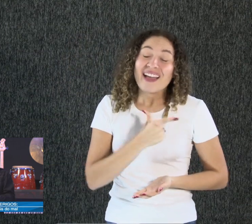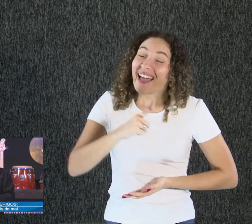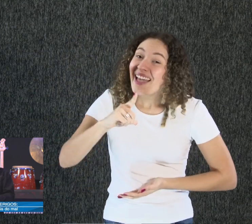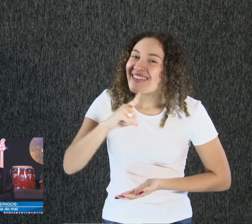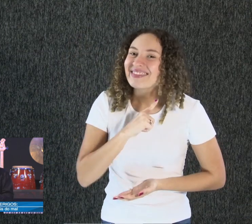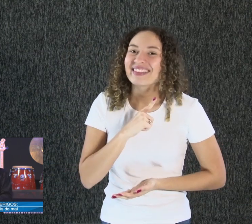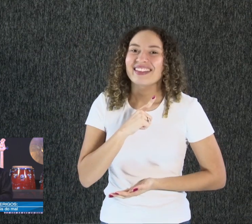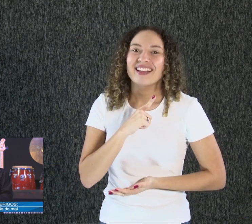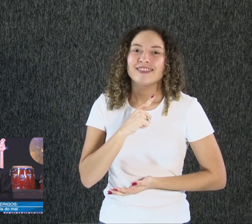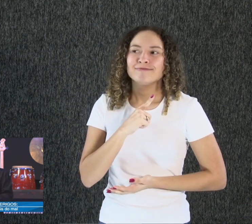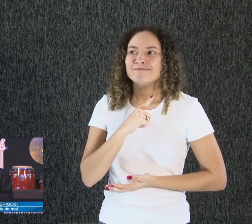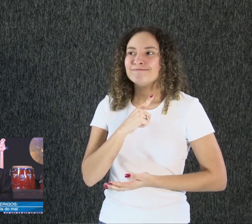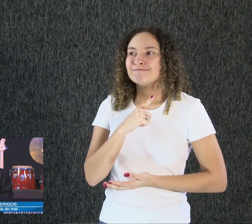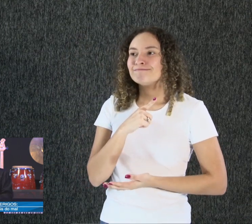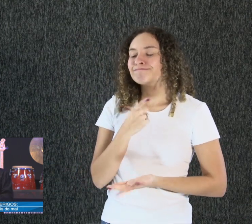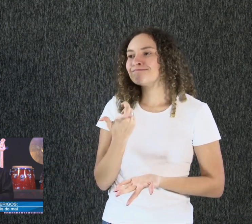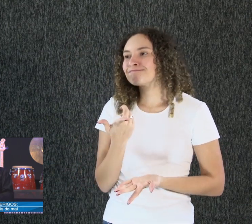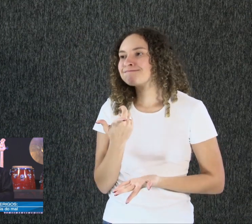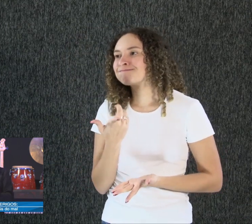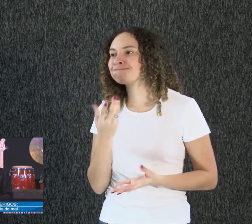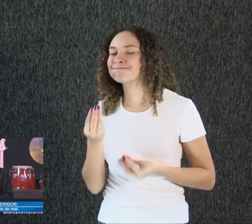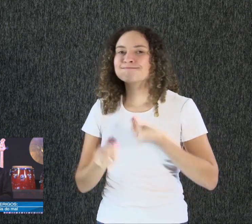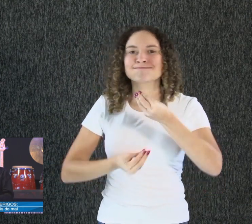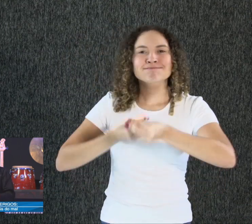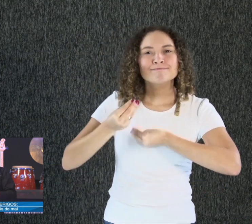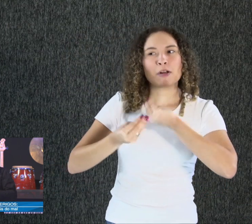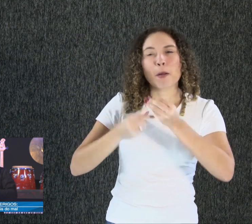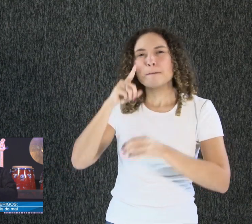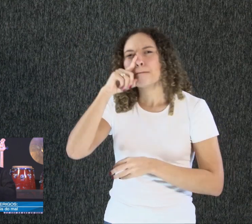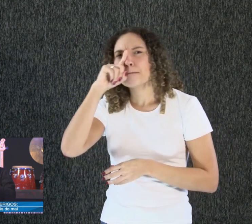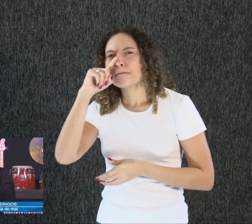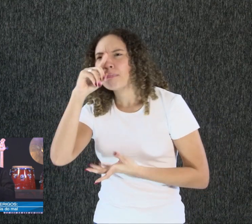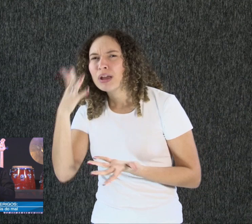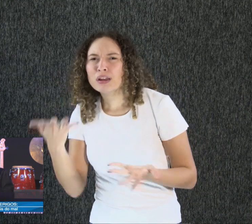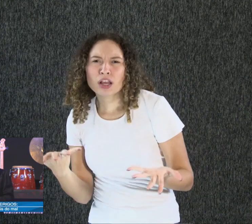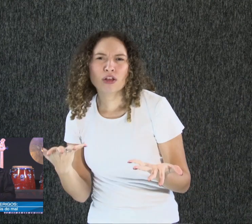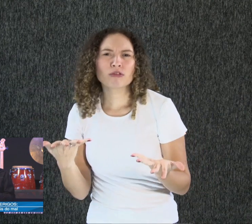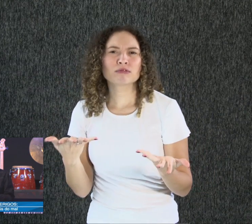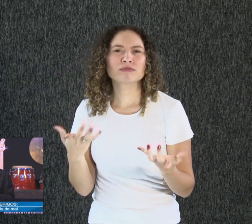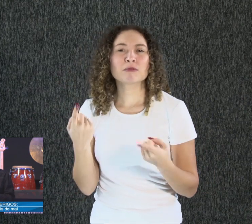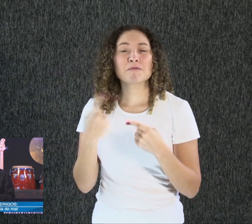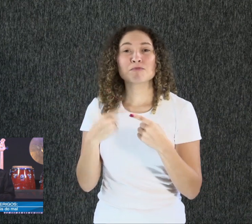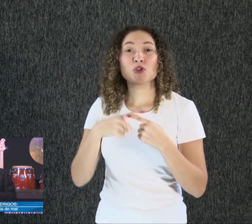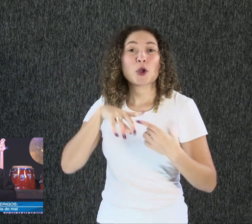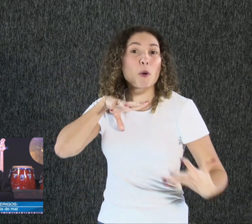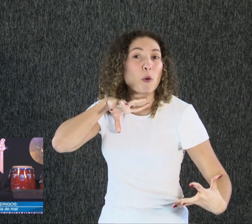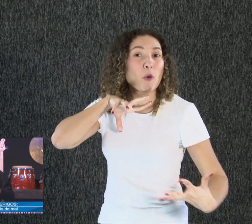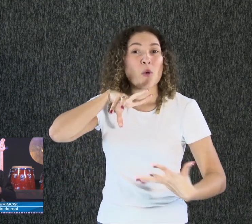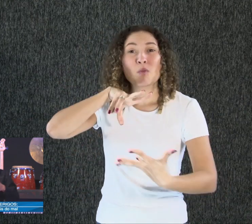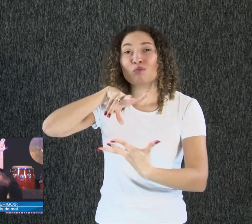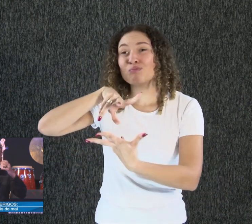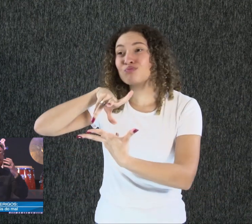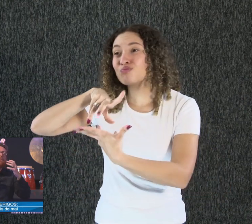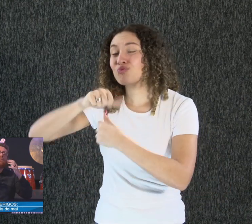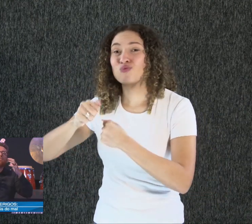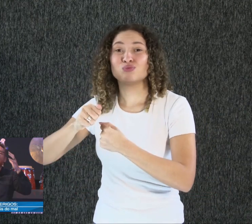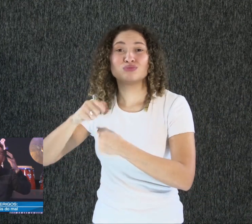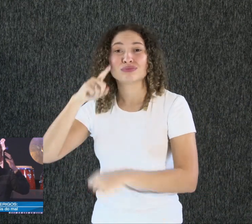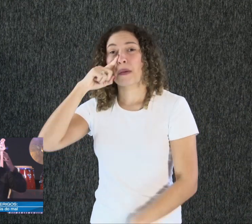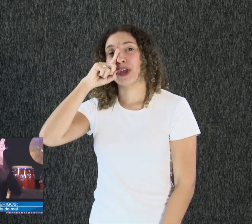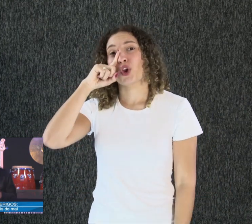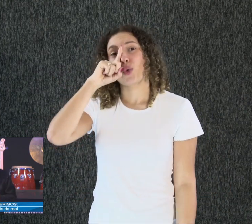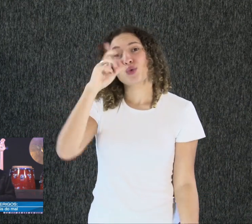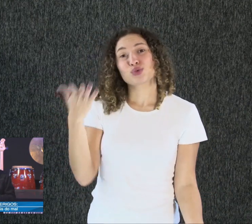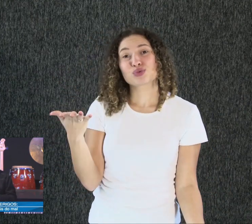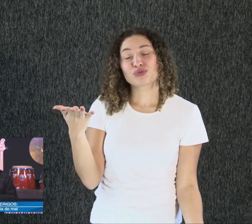é correr riscos. Não tem jeito, viver é algo extremamente perigoso. Porque nós estamos num